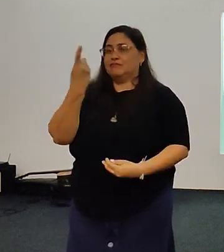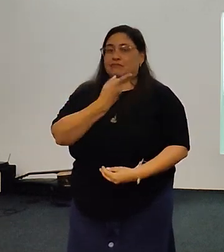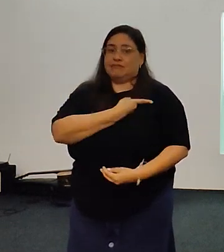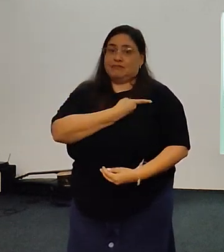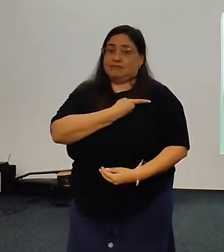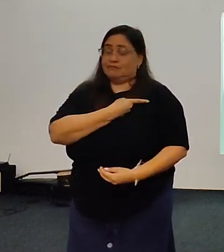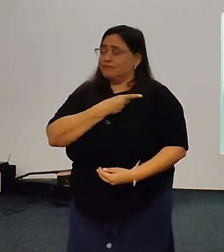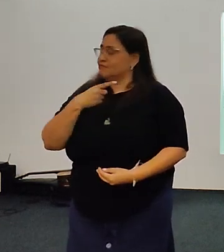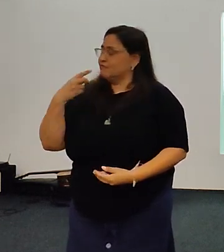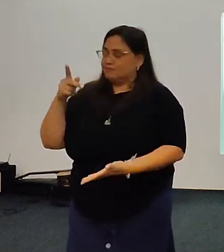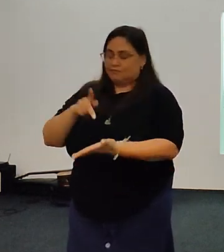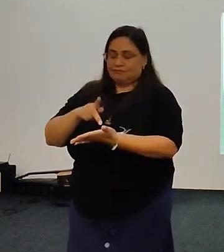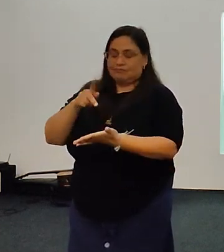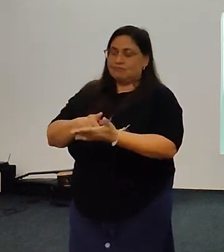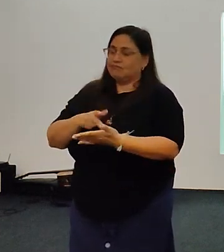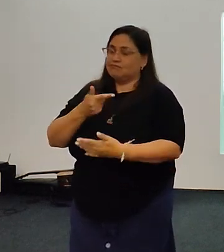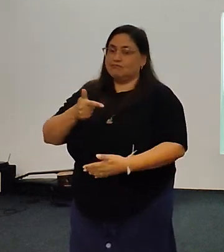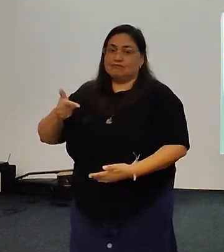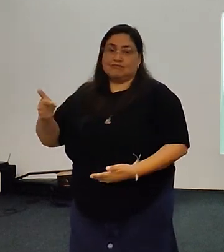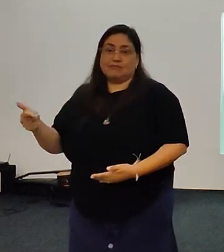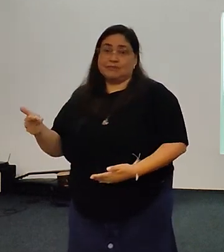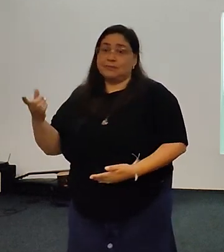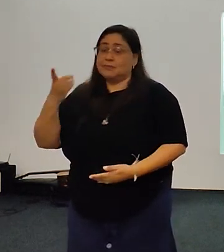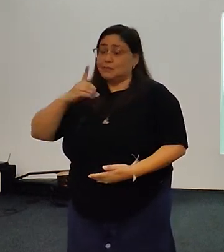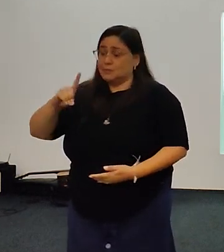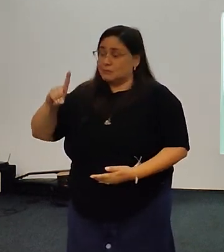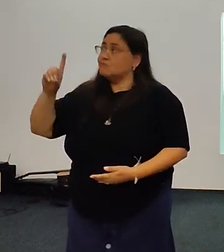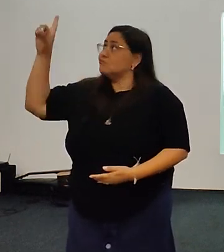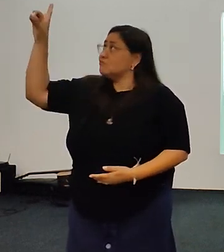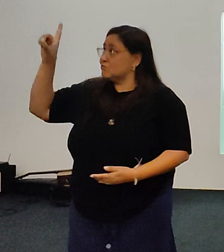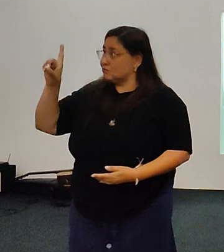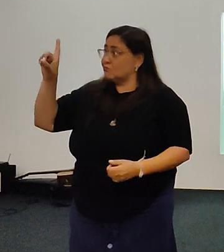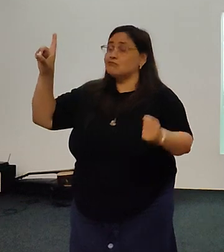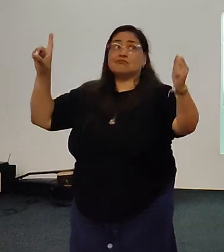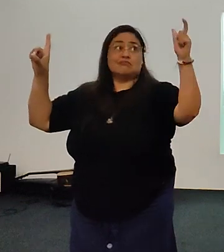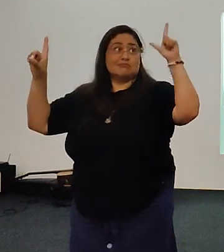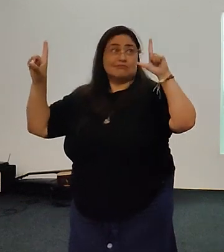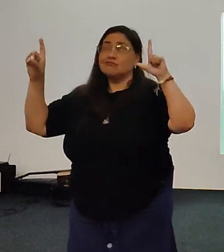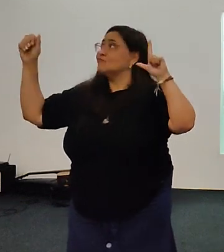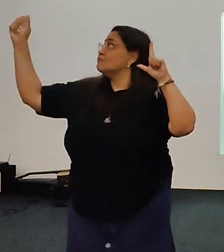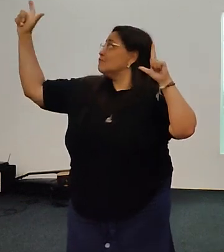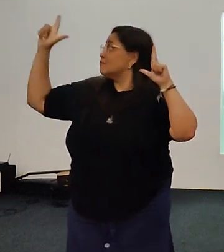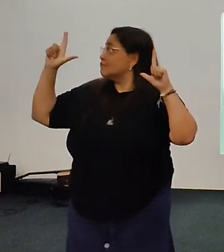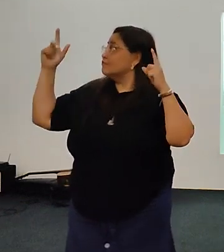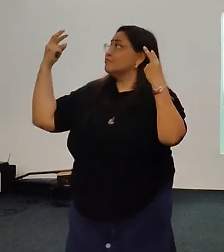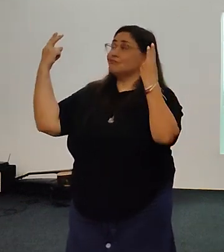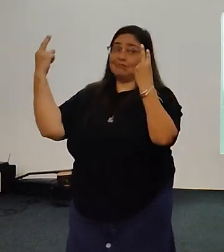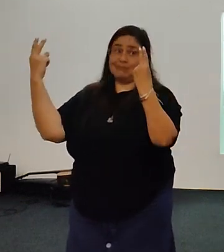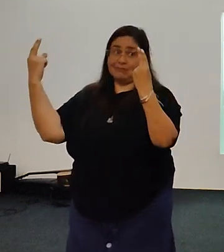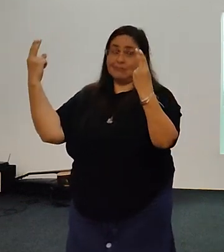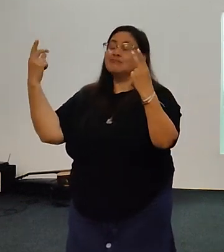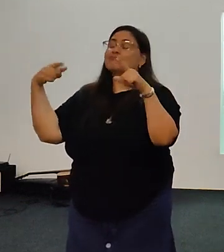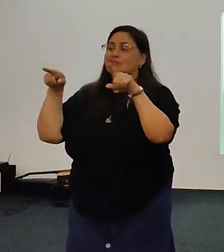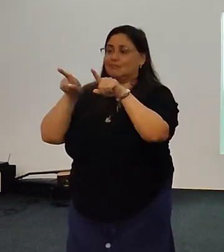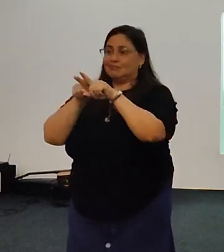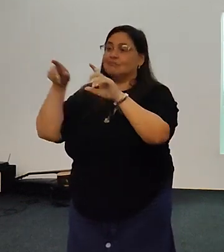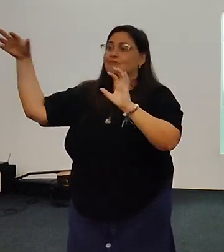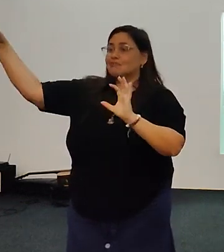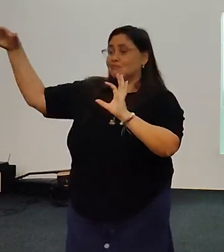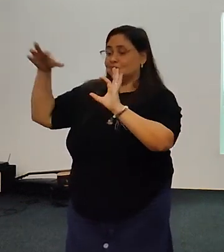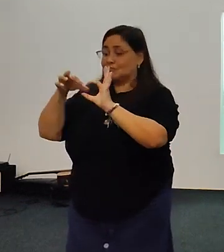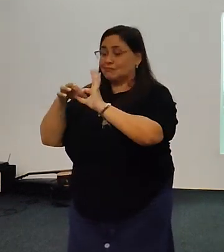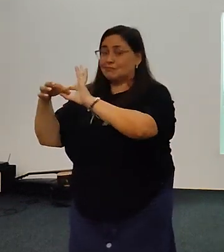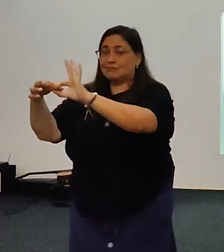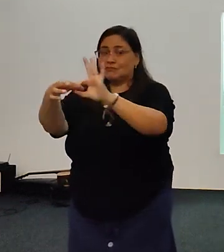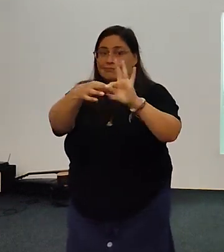não praticamos a verdade. Se, porém, andarmos na luz como Ele está na luz, temos comunhão uns com